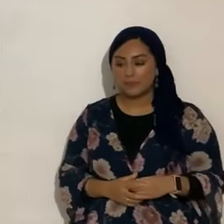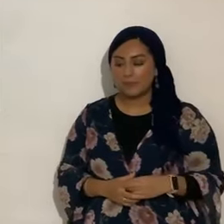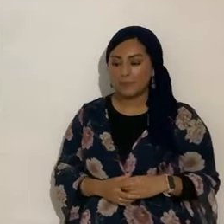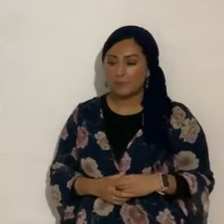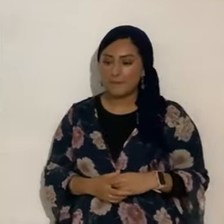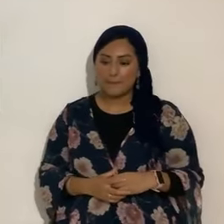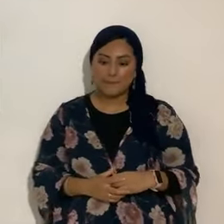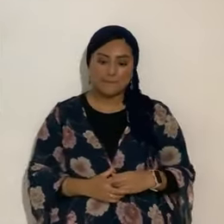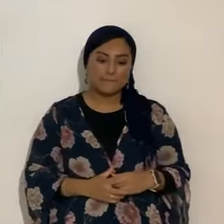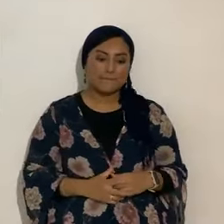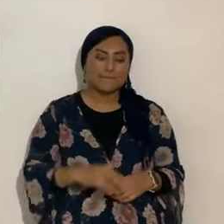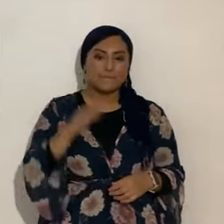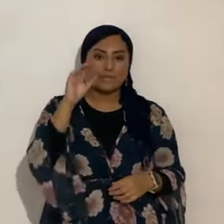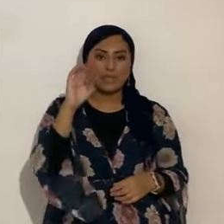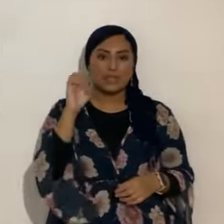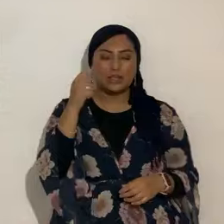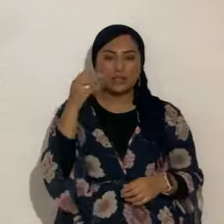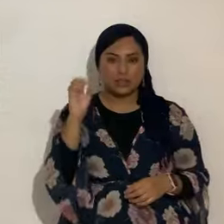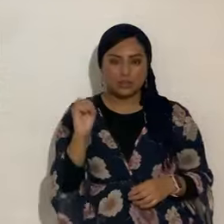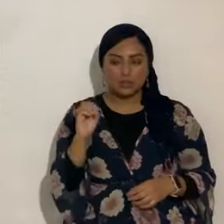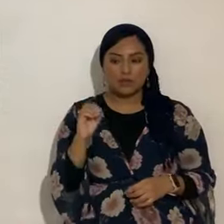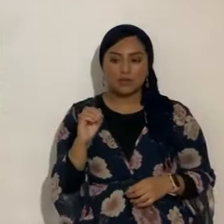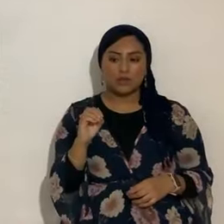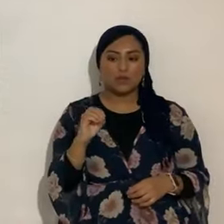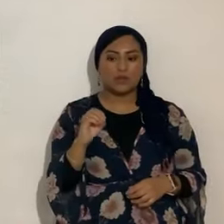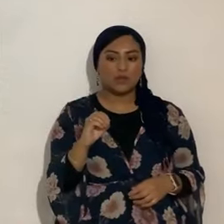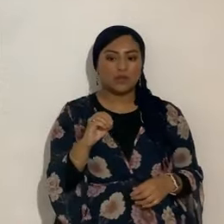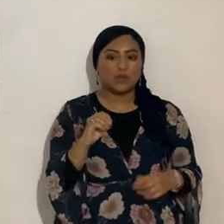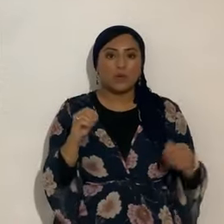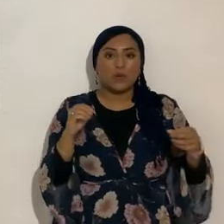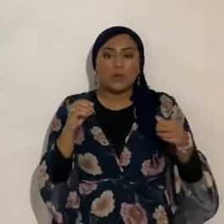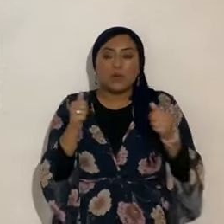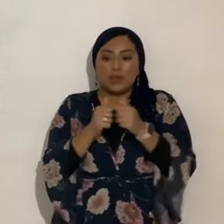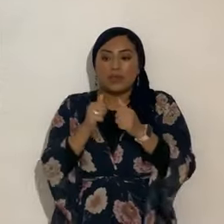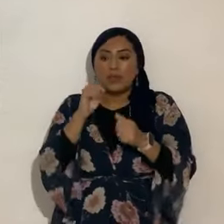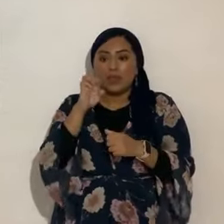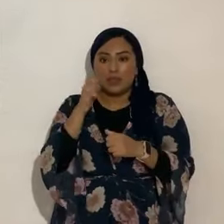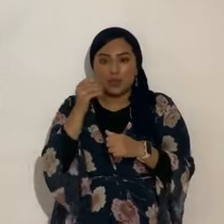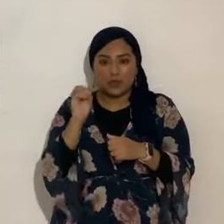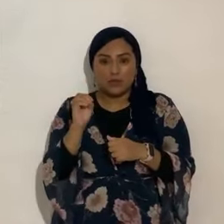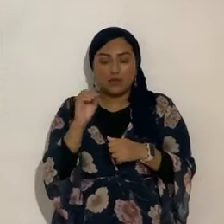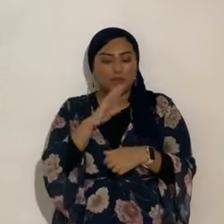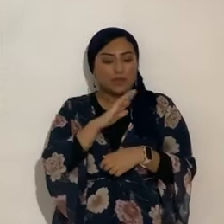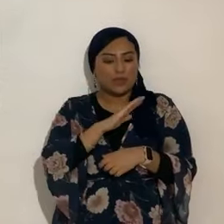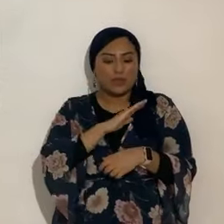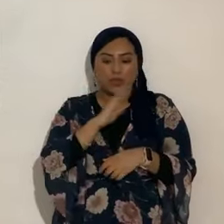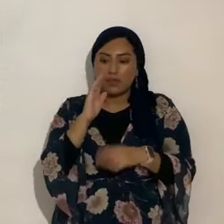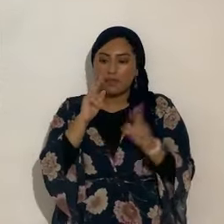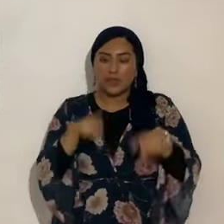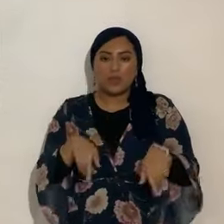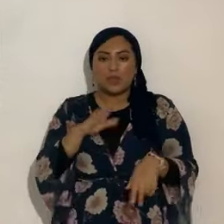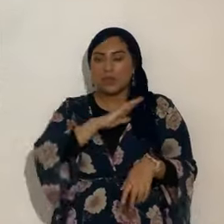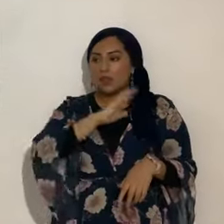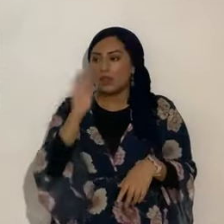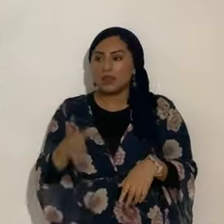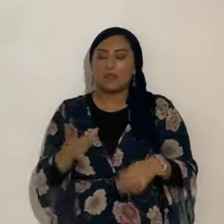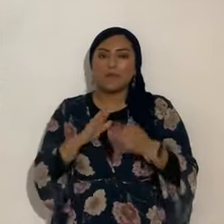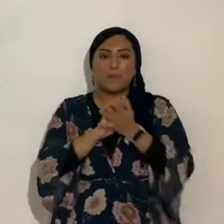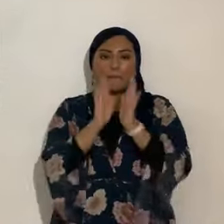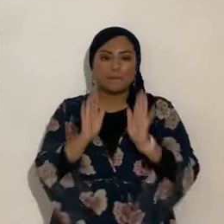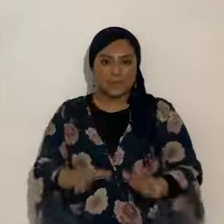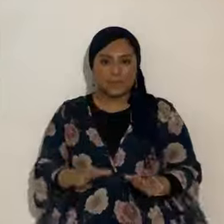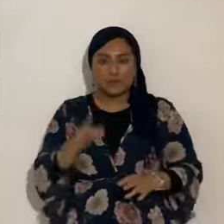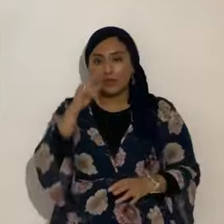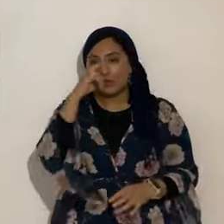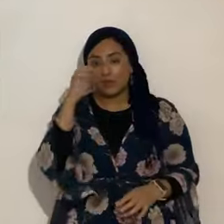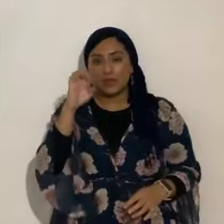Entonces, el ego, o en ego, jamás estará una persona en paz,